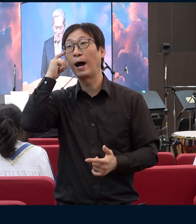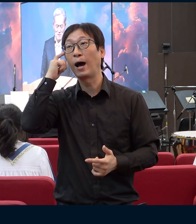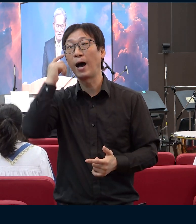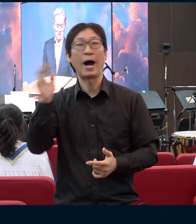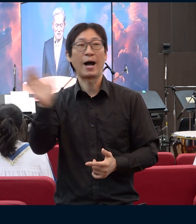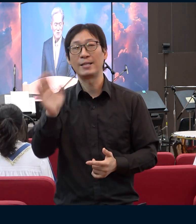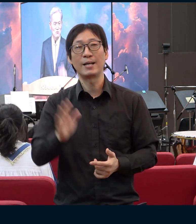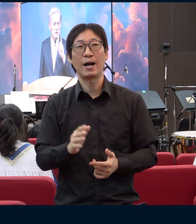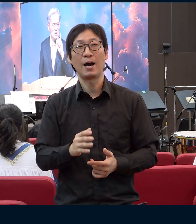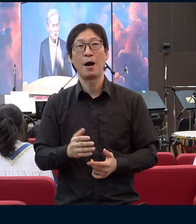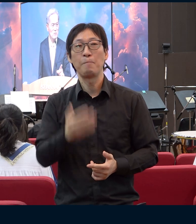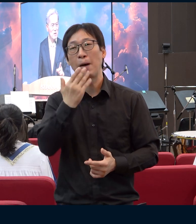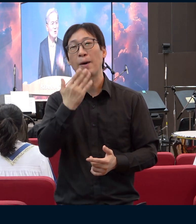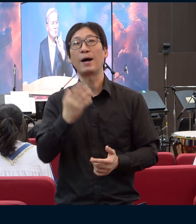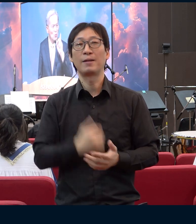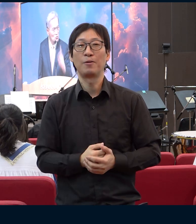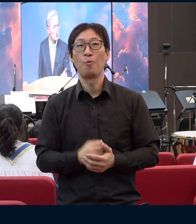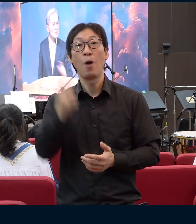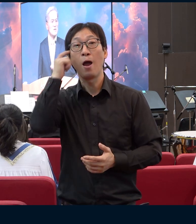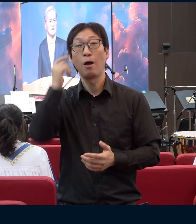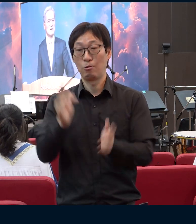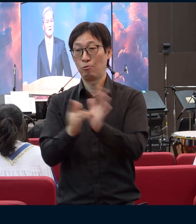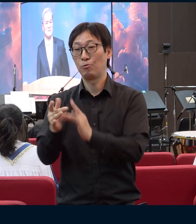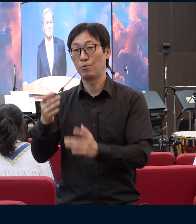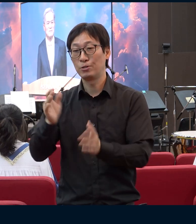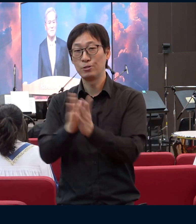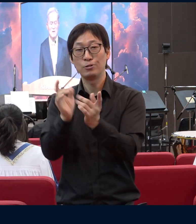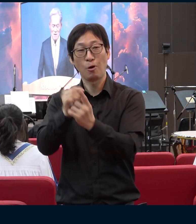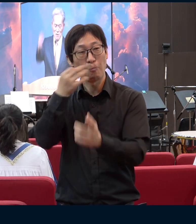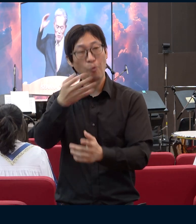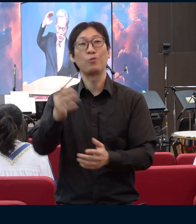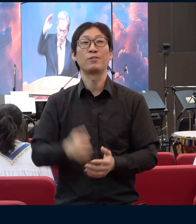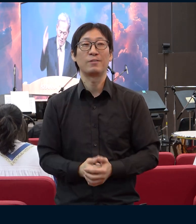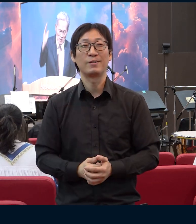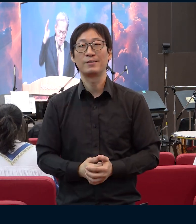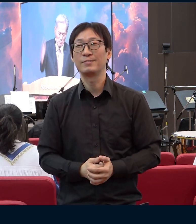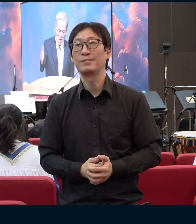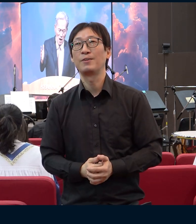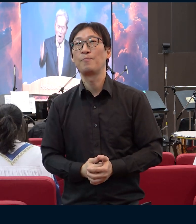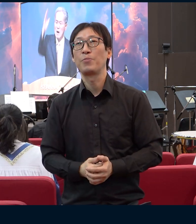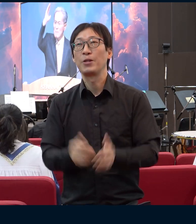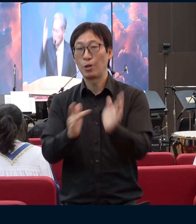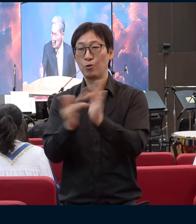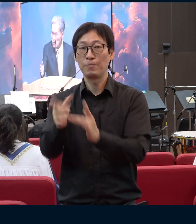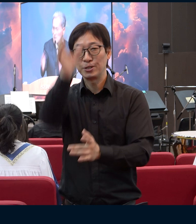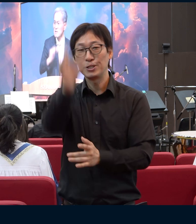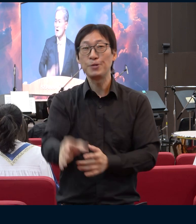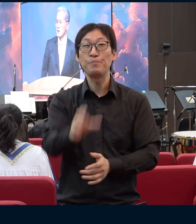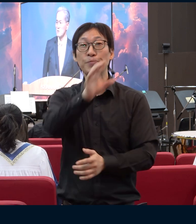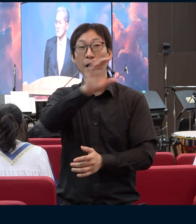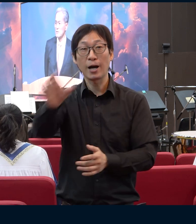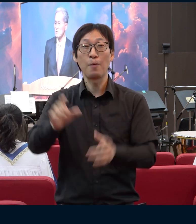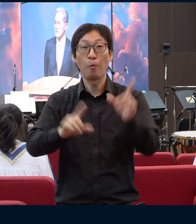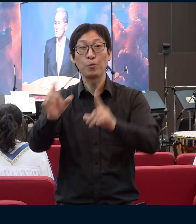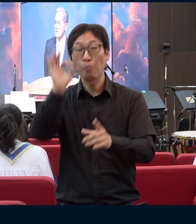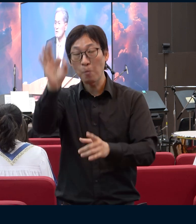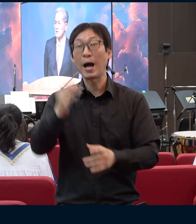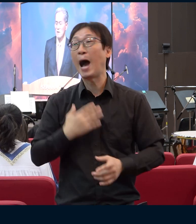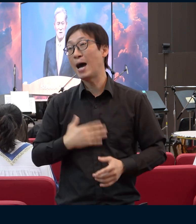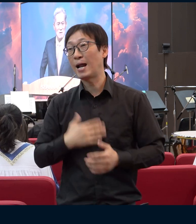네, 가능합니다. 우리 예수님이 보여주셨으니까. 예, 우리 주님의 그 십자가가 바로 그 역사니까